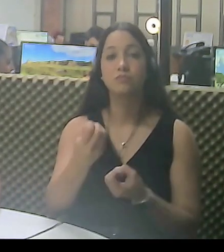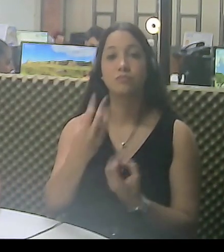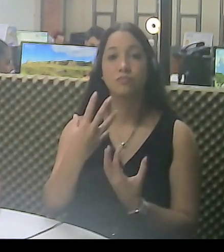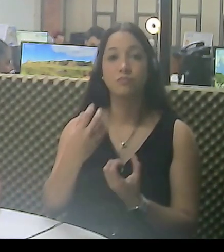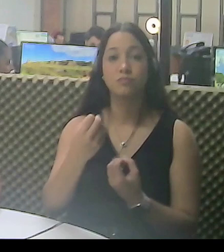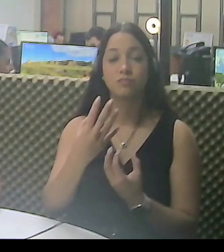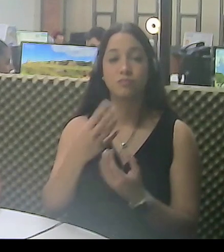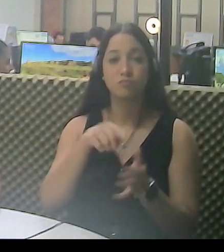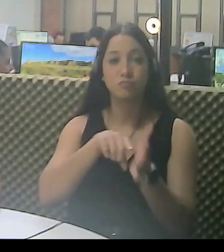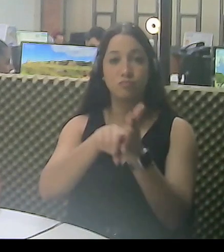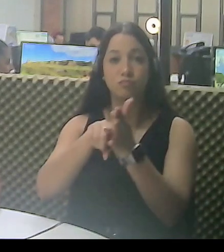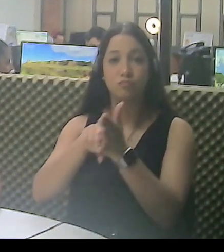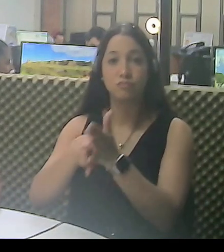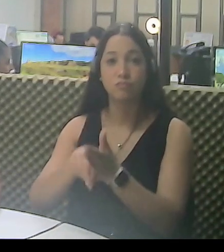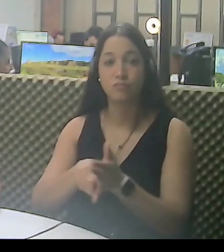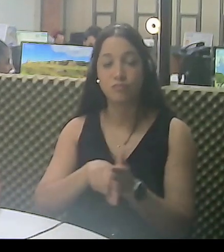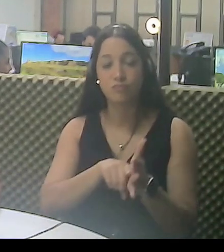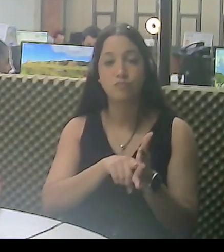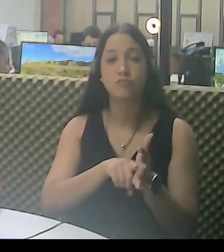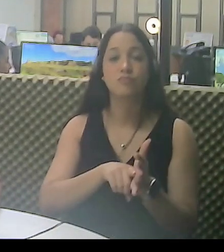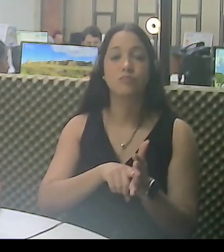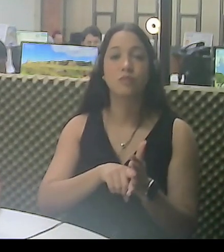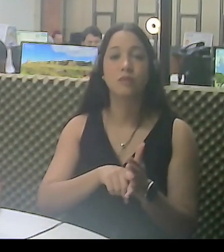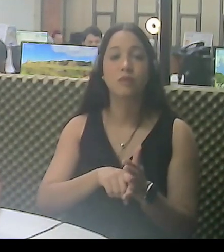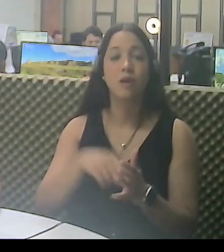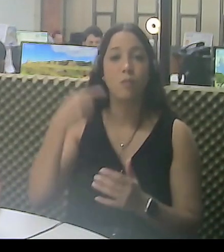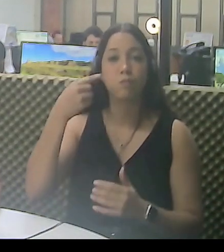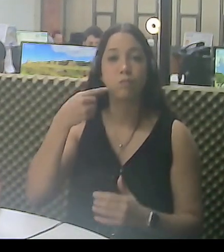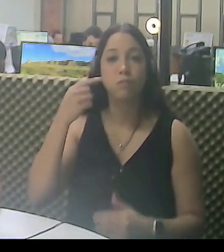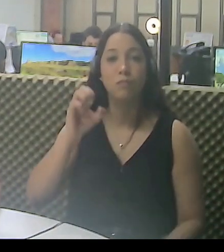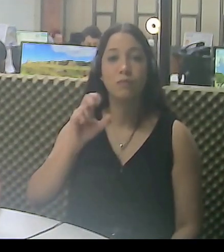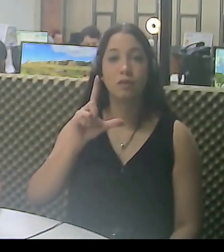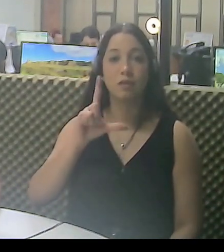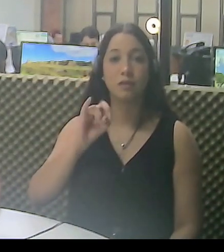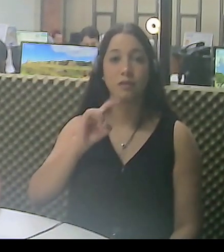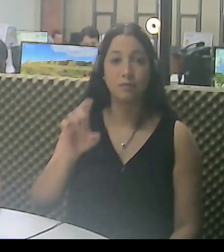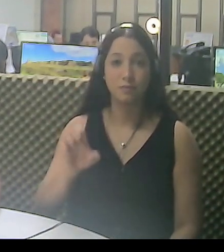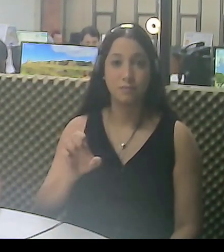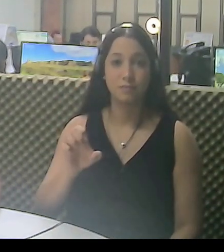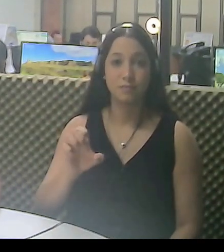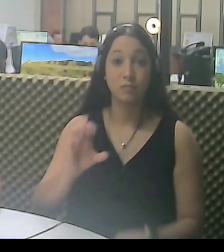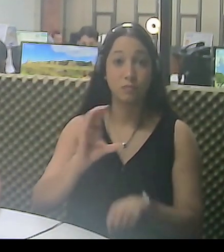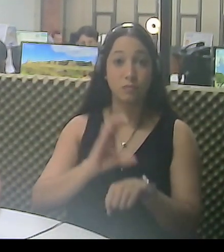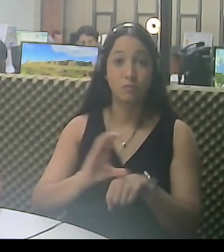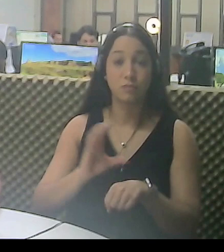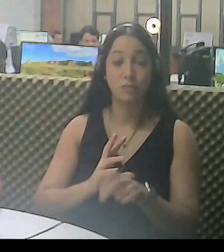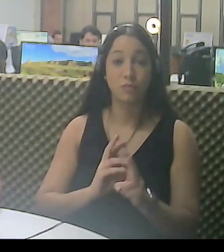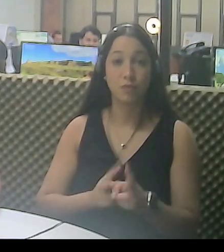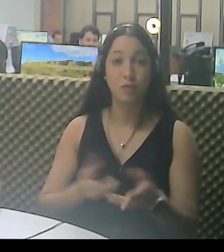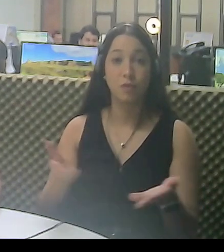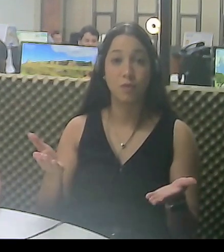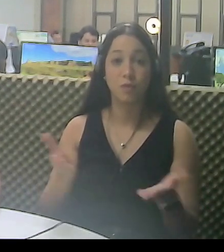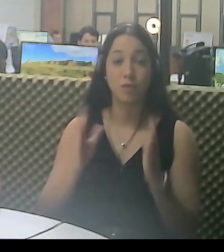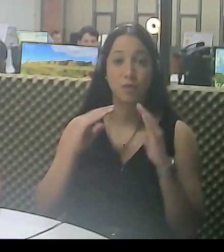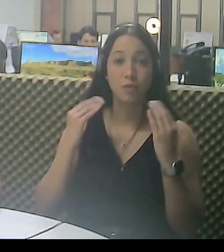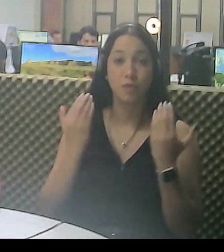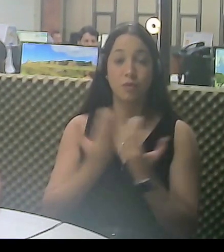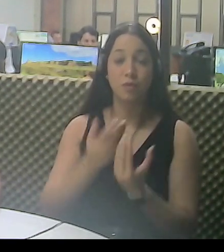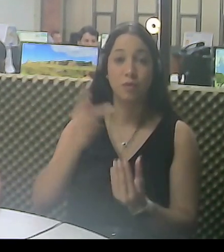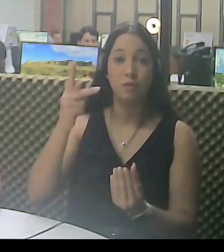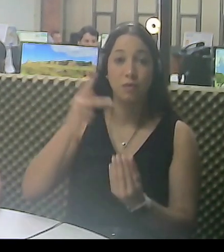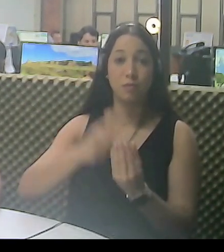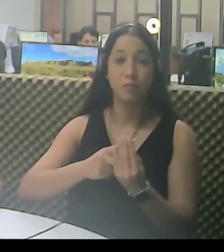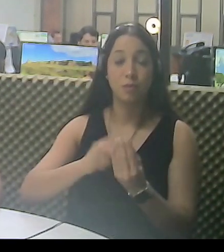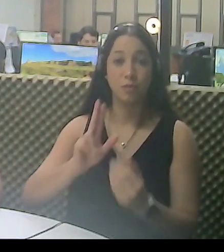Investigações e Medidas Disciplinares, com a advogada Elise Brits. A capacitação segue hoje no auditório do PROCON